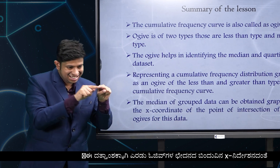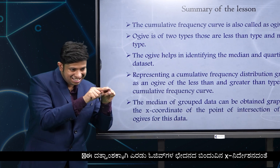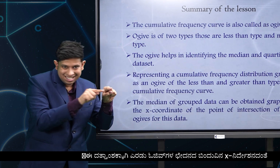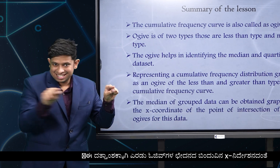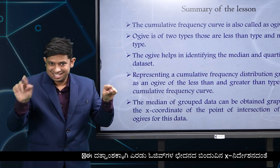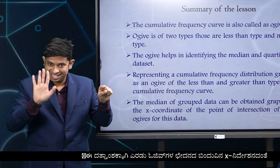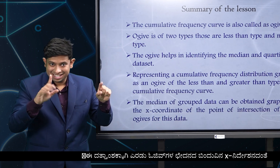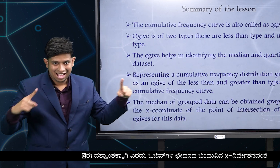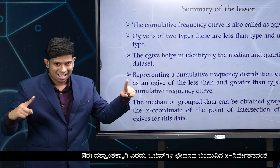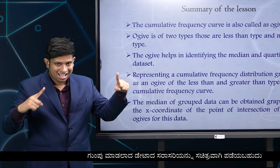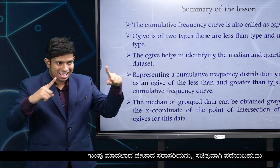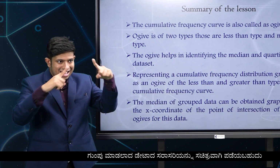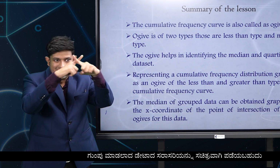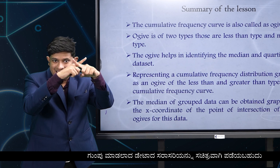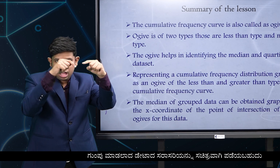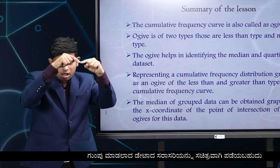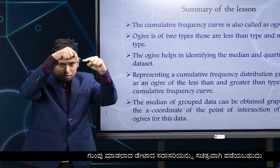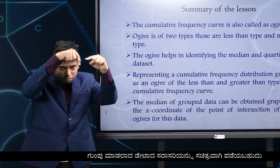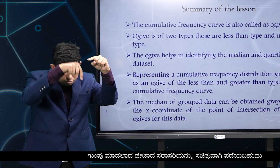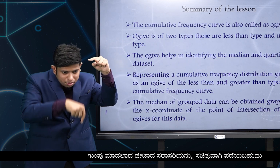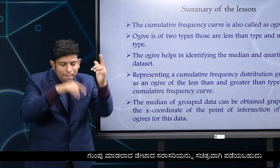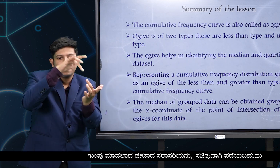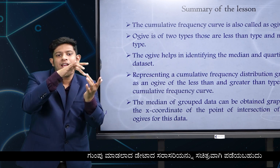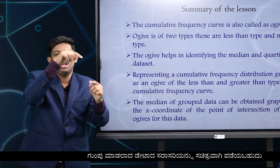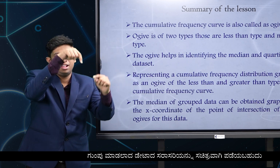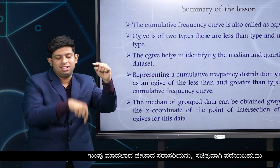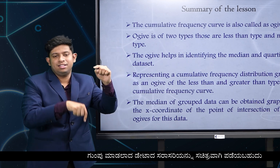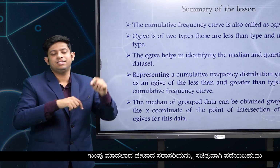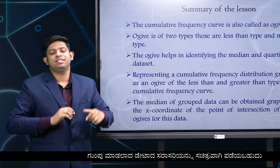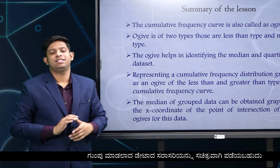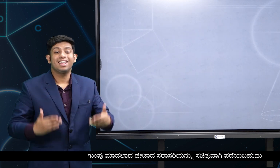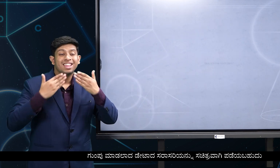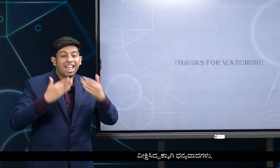ಮೈನಸ್ ನಿರ್ದೇಶನದಂತೆ ಗುಂಪು ಮಾಡಲಾದ ಡೇಟಾದ ಸರಾಸರಿಯನ್ನು ಸಚಿತ್ರವಾಗಿ ಪಡೆಯಬಹುದು.